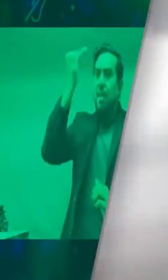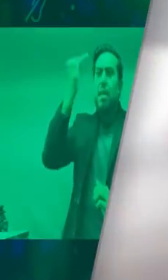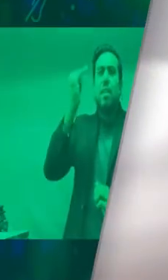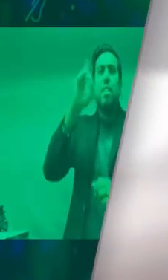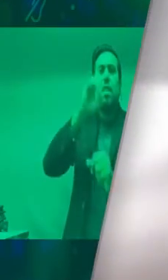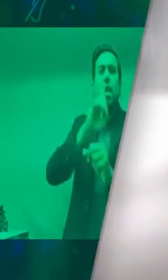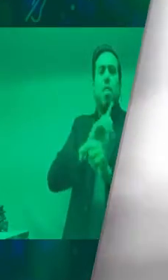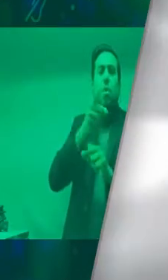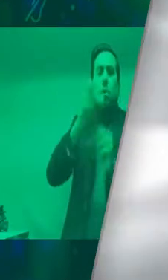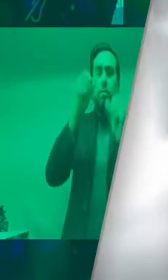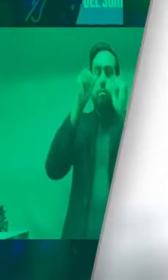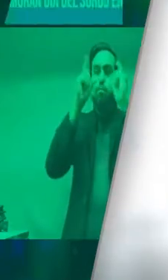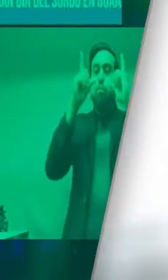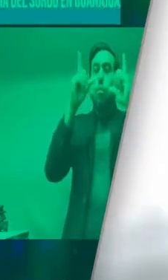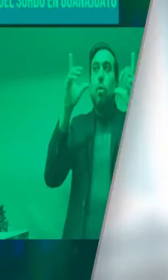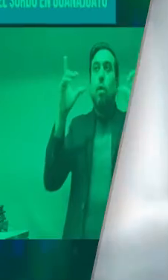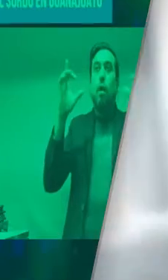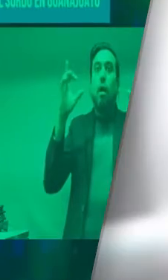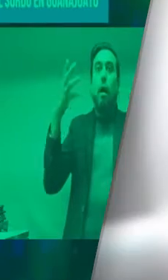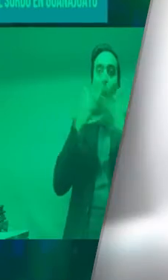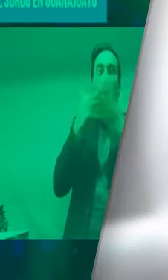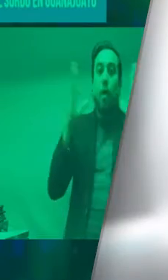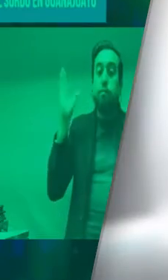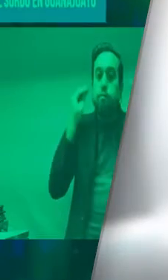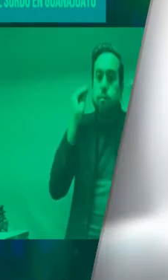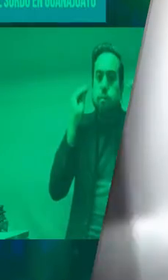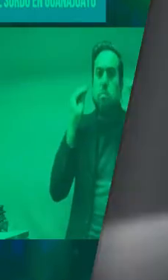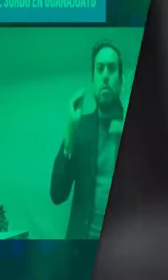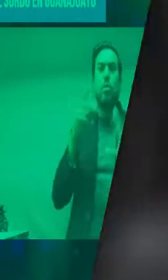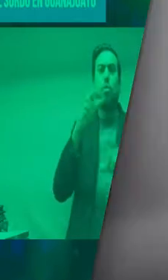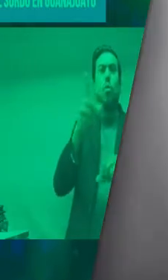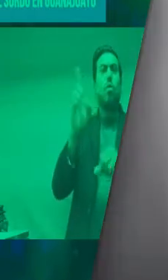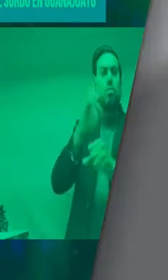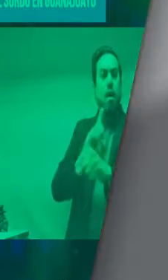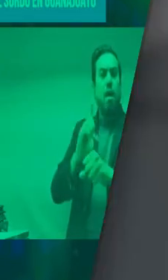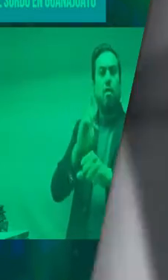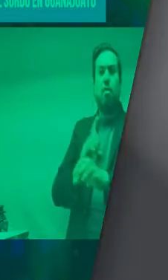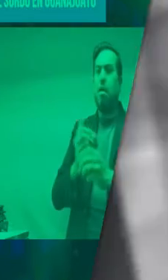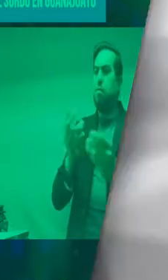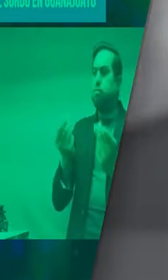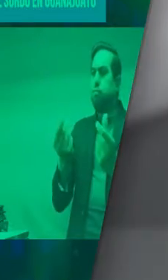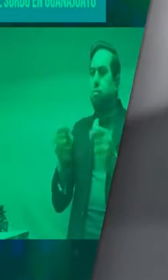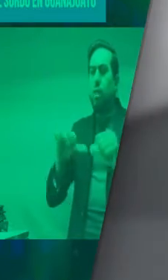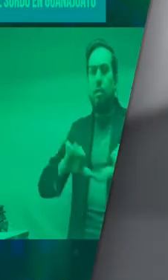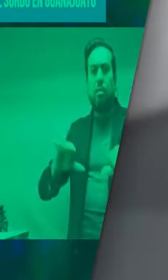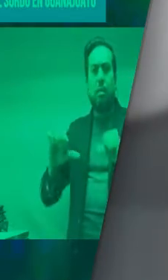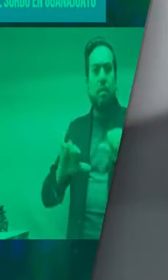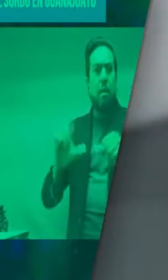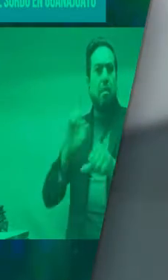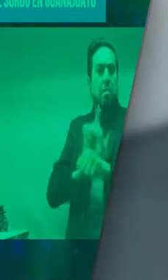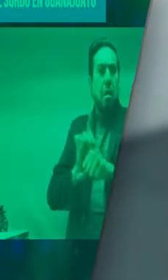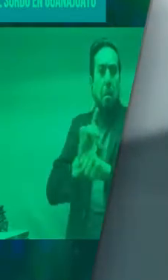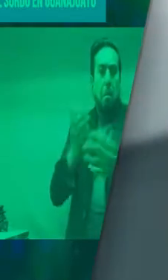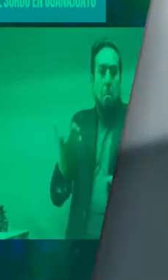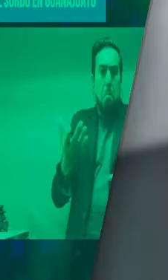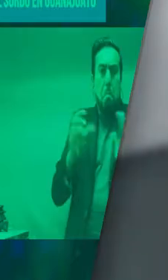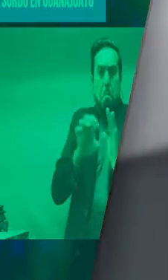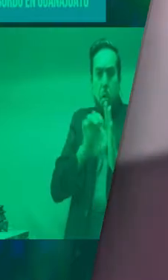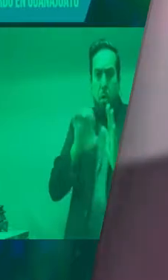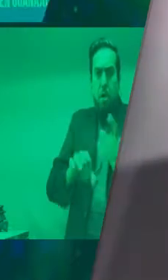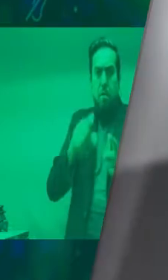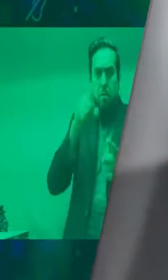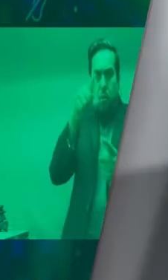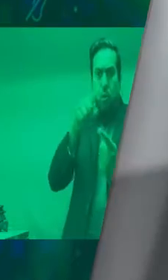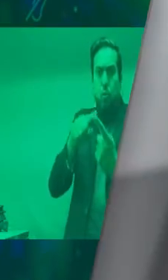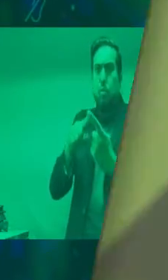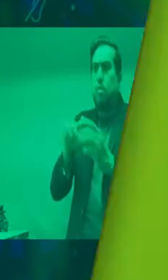Incluso existe el Día Nacional del Sordo, celebrado el 28 de noviembre con el objetivo de concientizar a la población sobre los obstáculos que